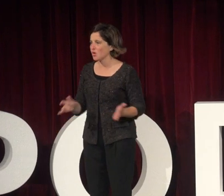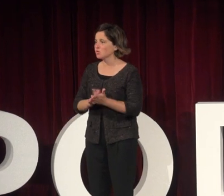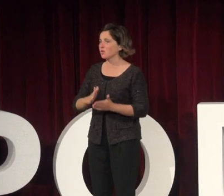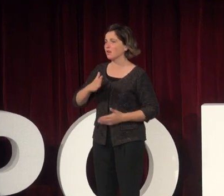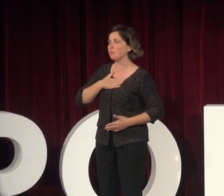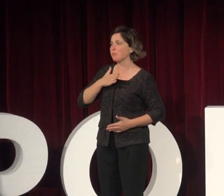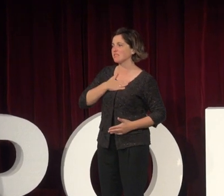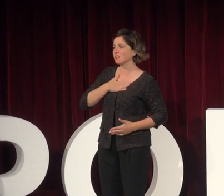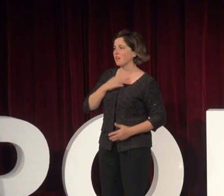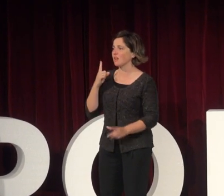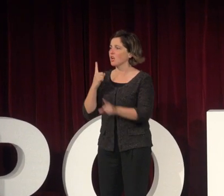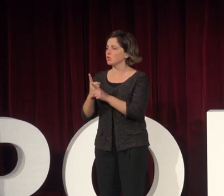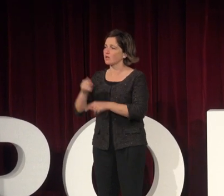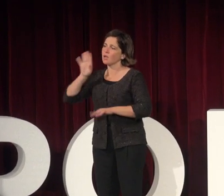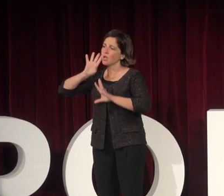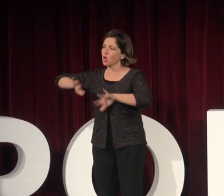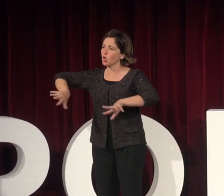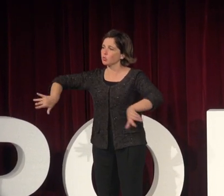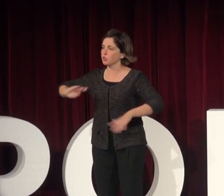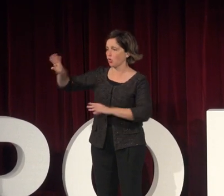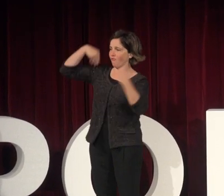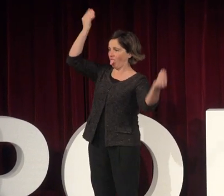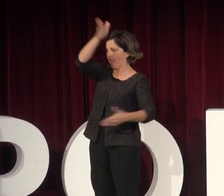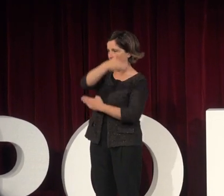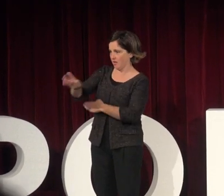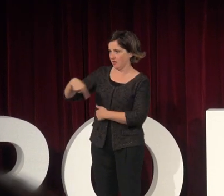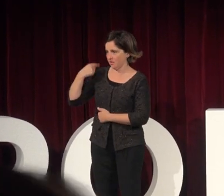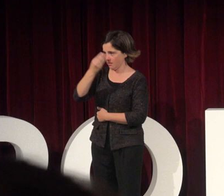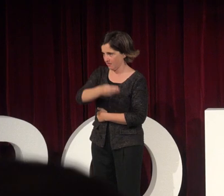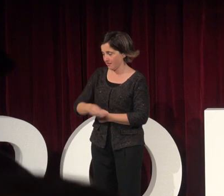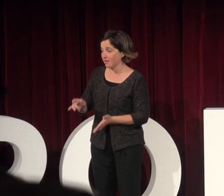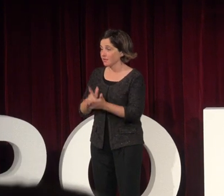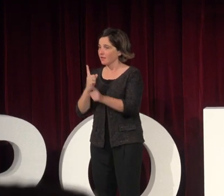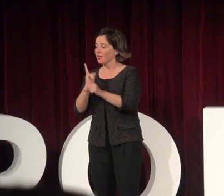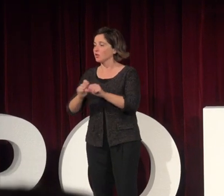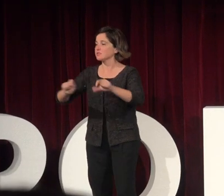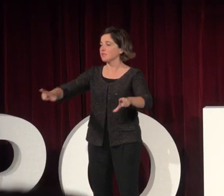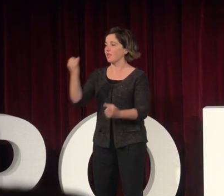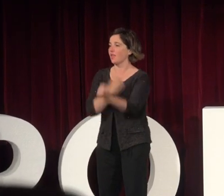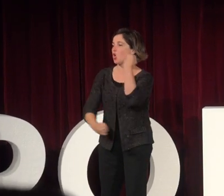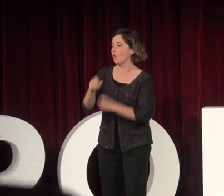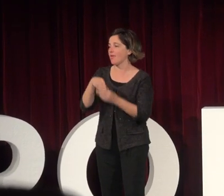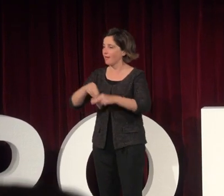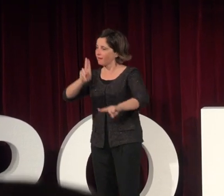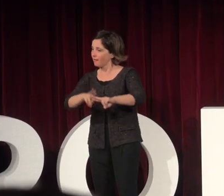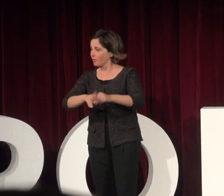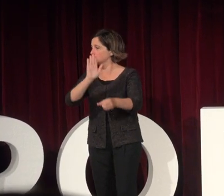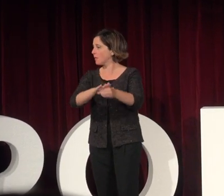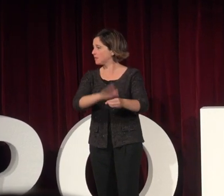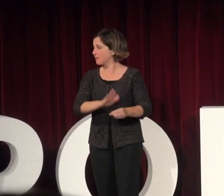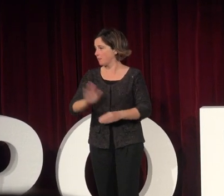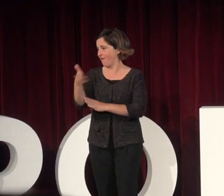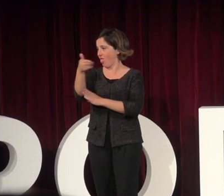es lo contrario a un corrupto envuelto en una bandera. La patria es lo contrario a una sede financiada en negro tapada por